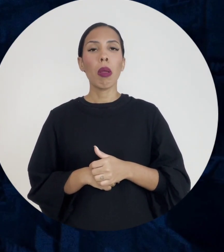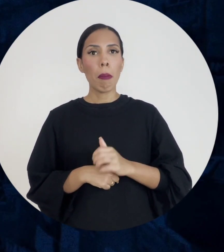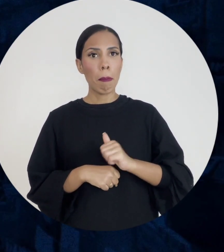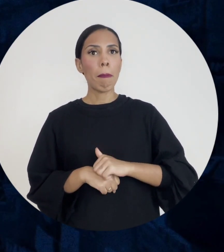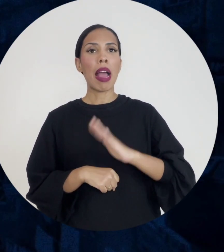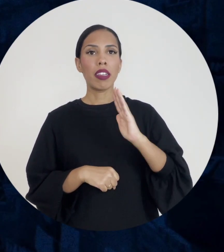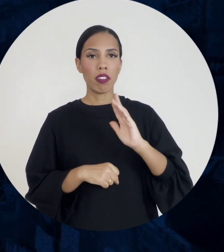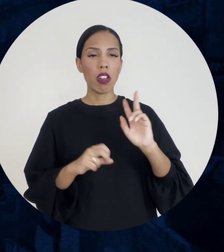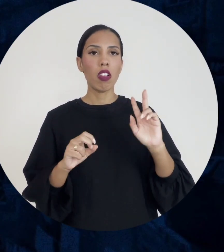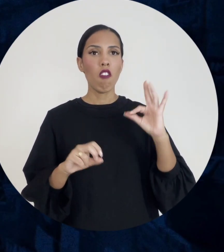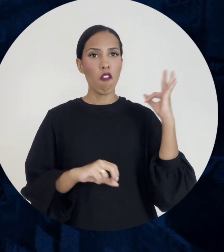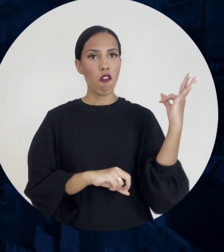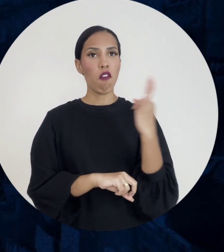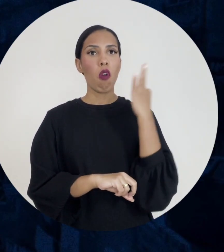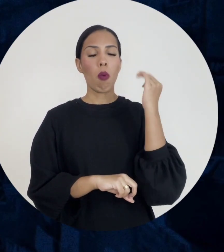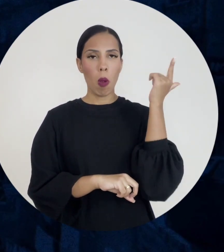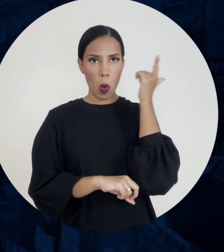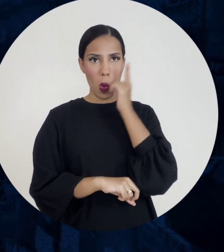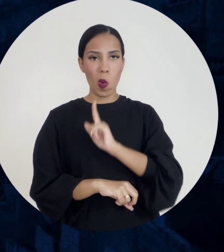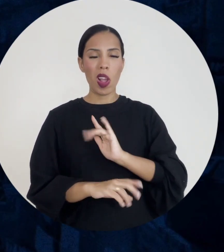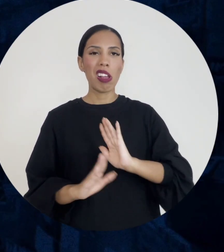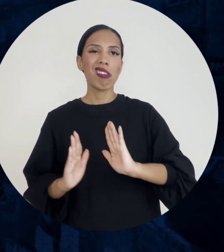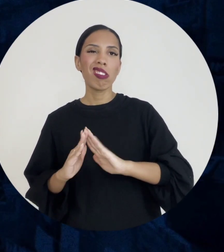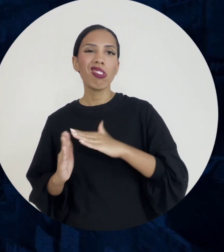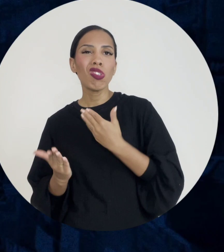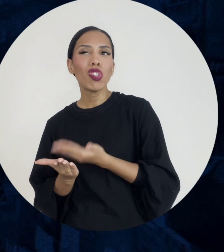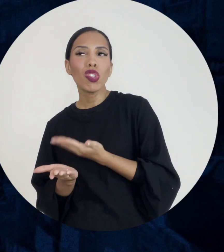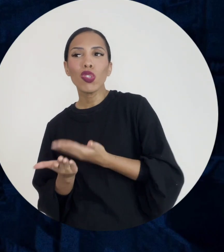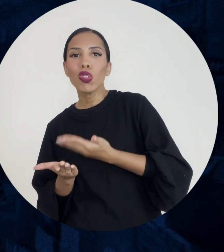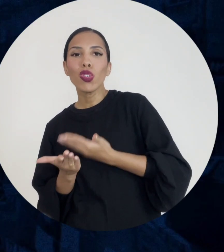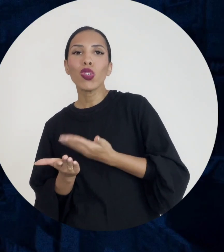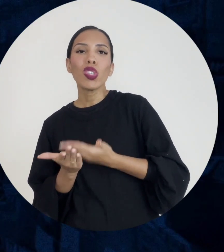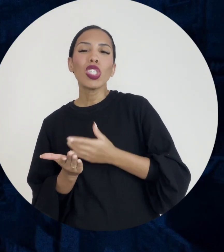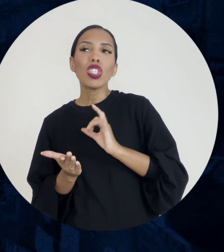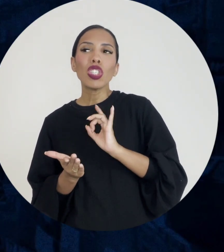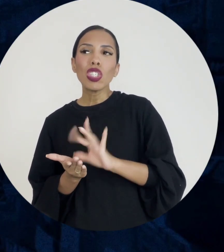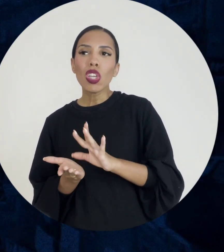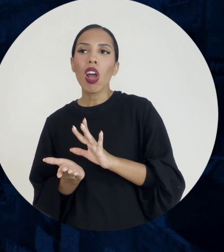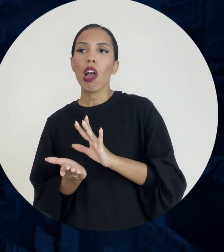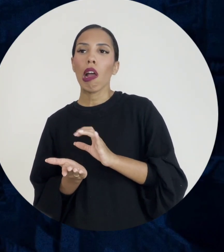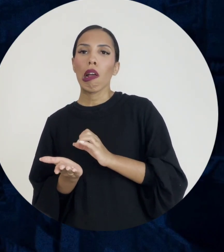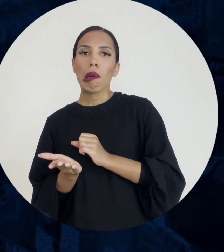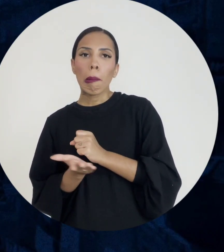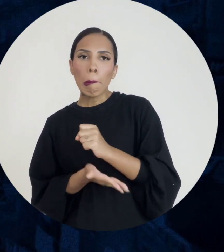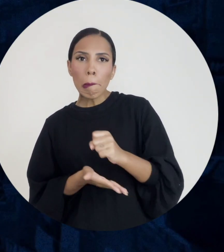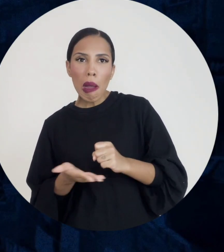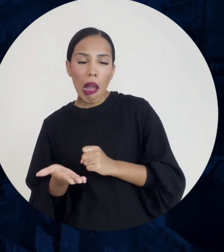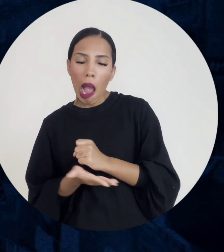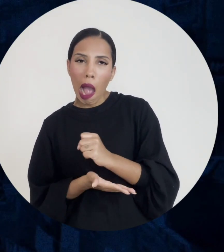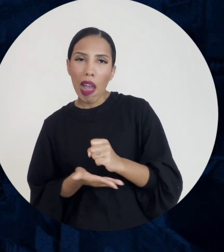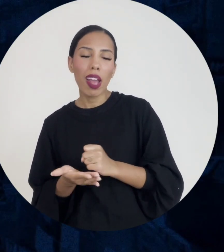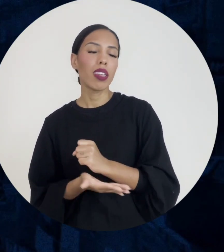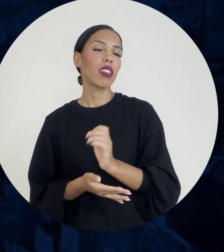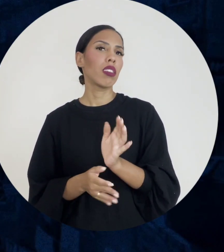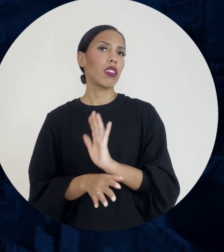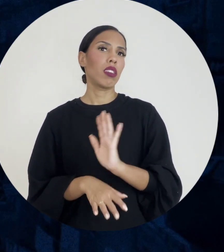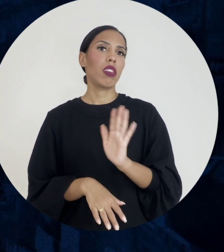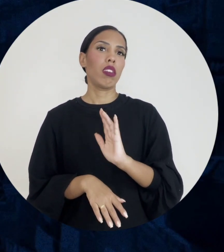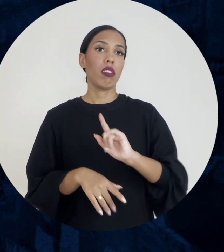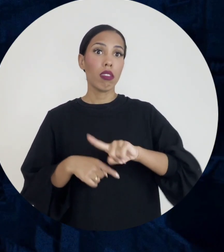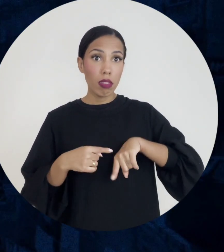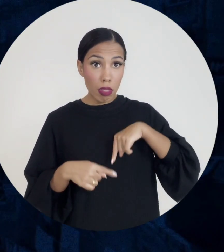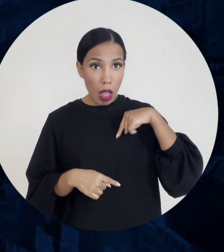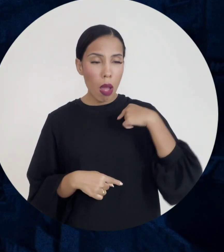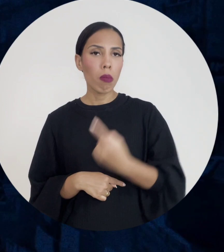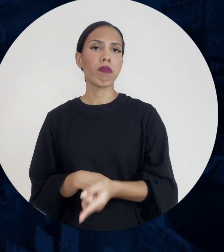entre aspas, mais formal, não era aquela escolinha primitiva do início, isso já foi bem